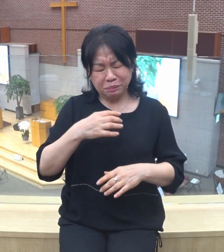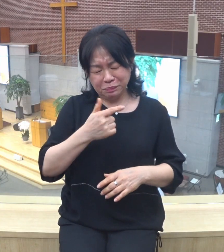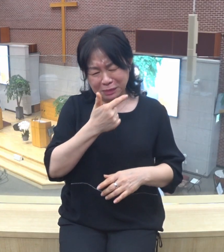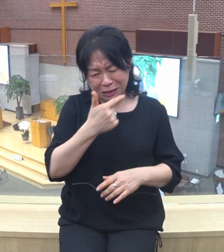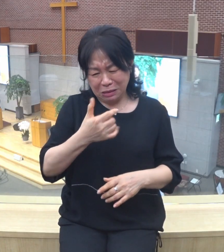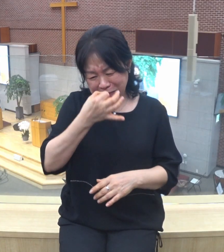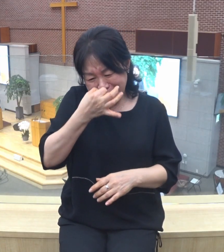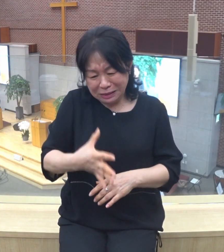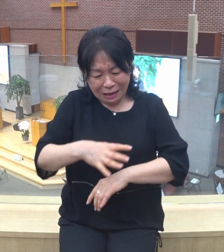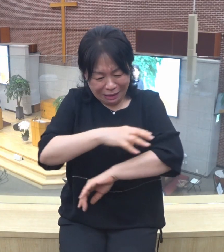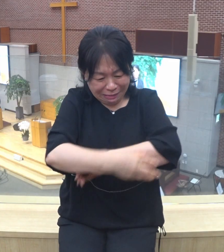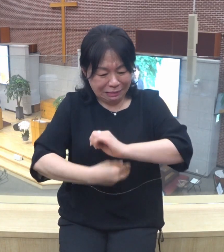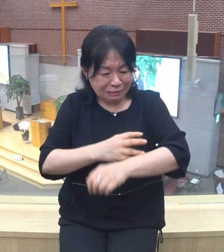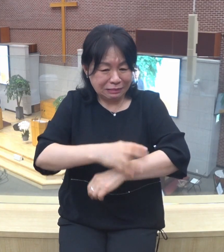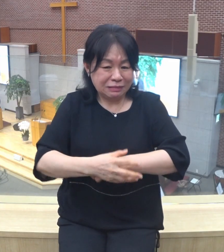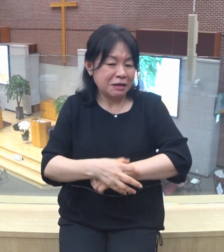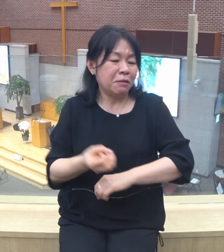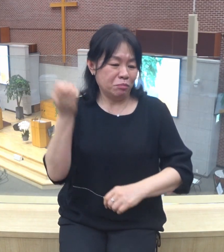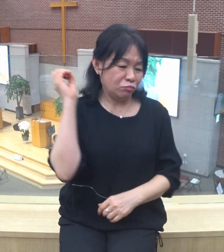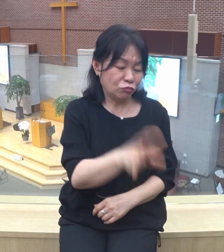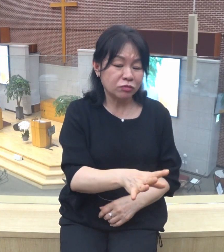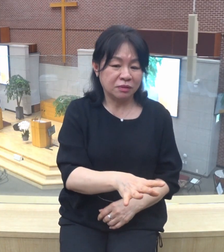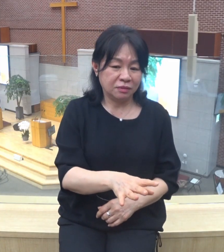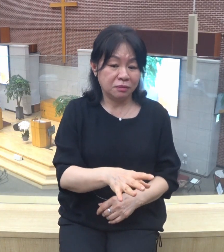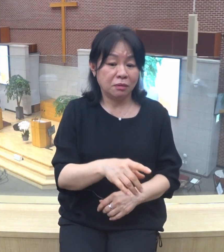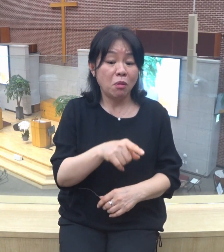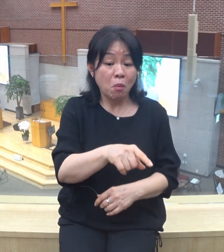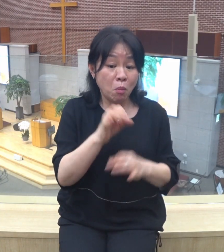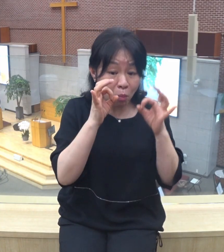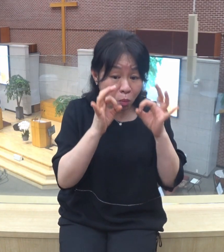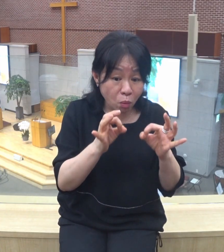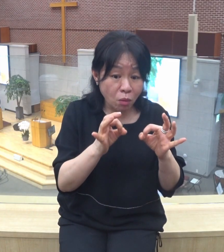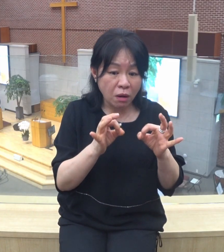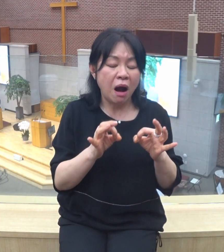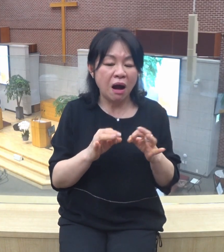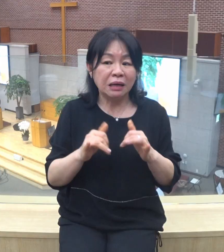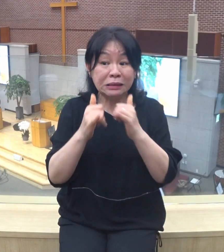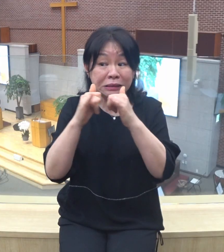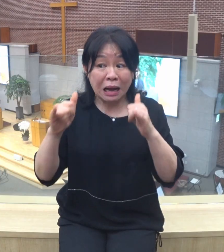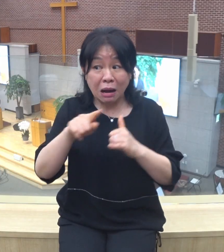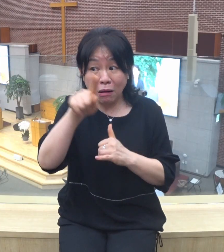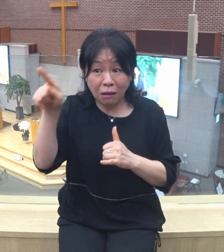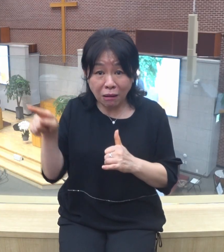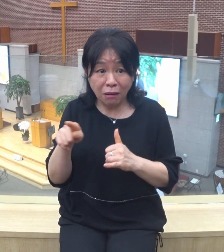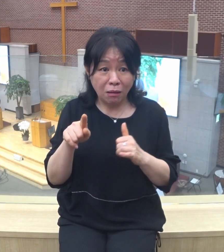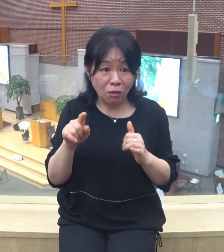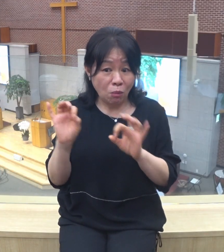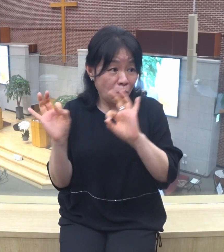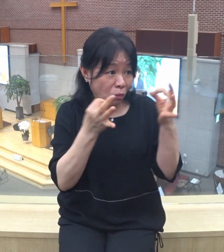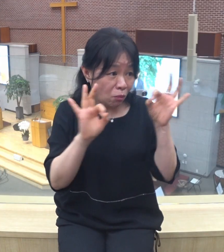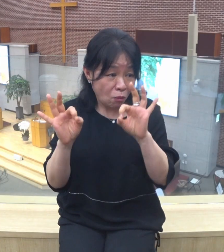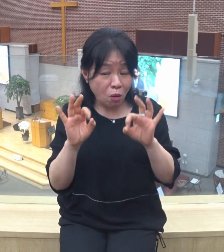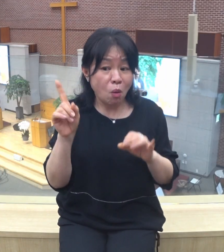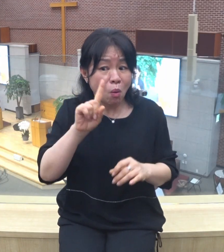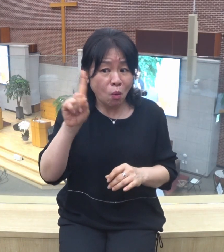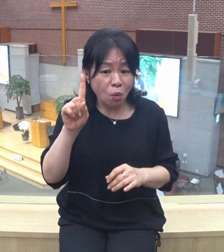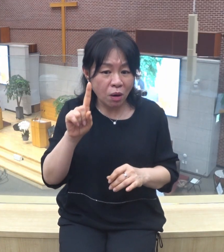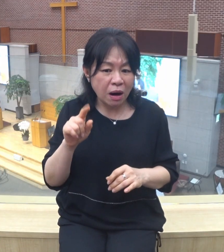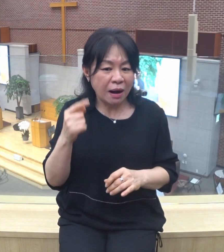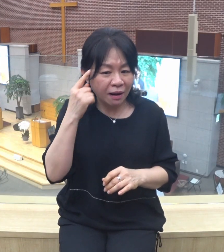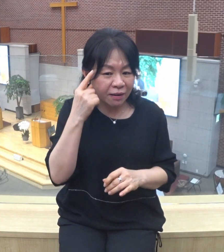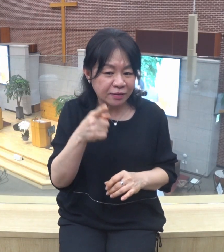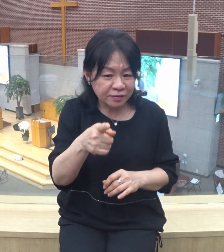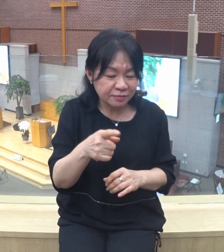놀랄까봐 너무 걱정이 됐습니다. 이렇게 앞으로 뭐가 떨어졌는데 그게 의아니면 너무 놀랄까봐 걱정이 되었습니다. 그래서 호복을